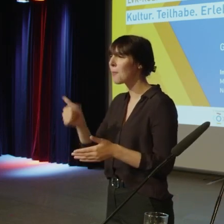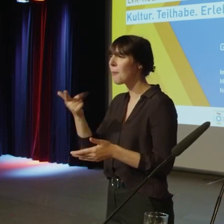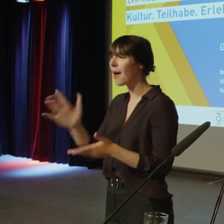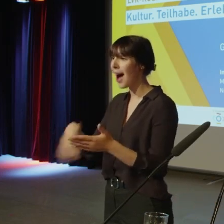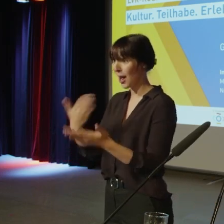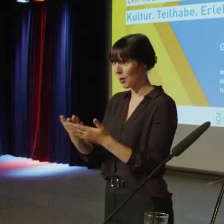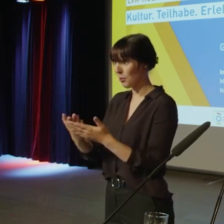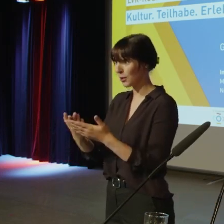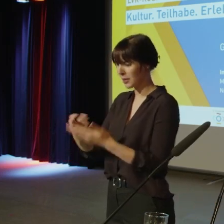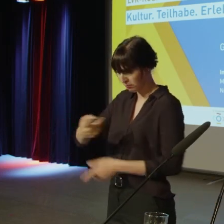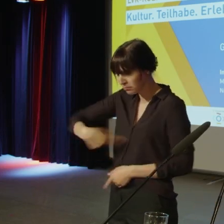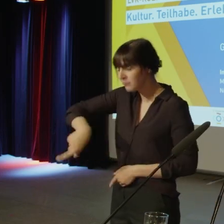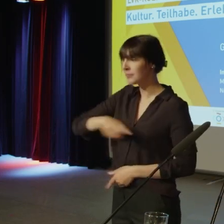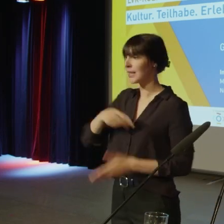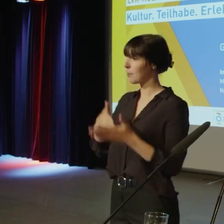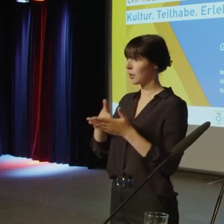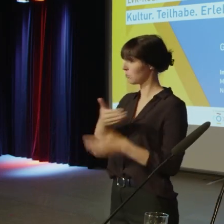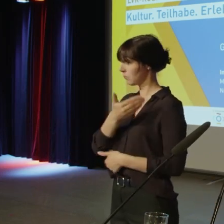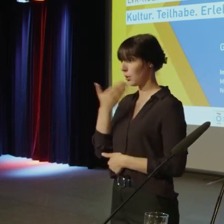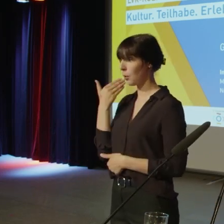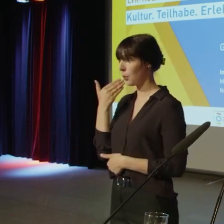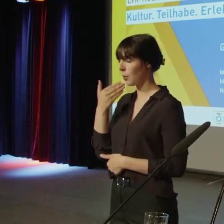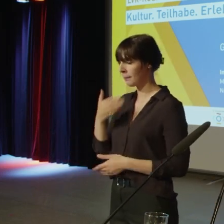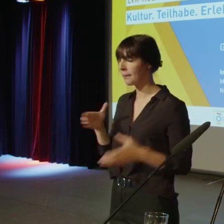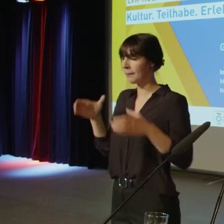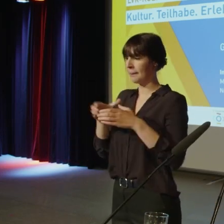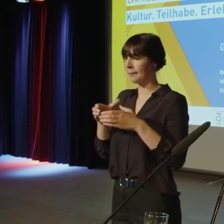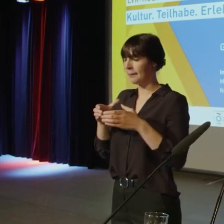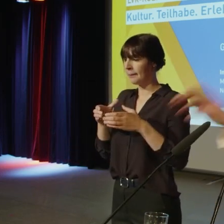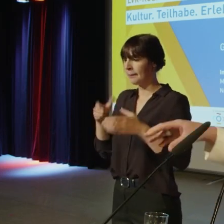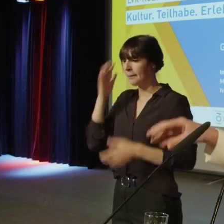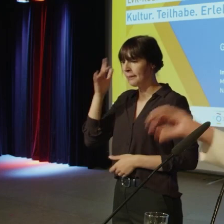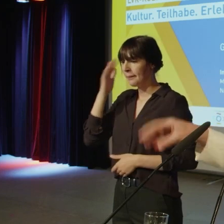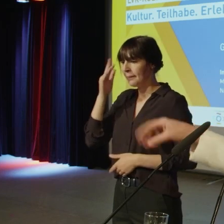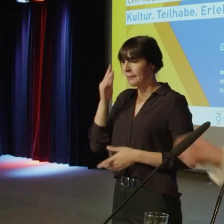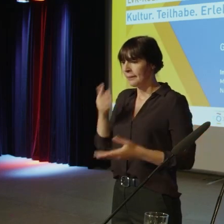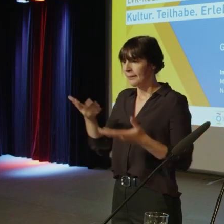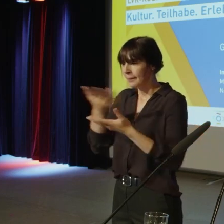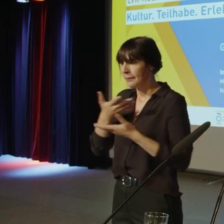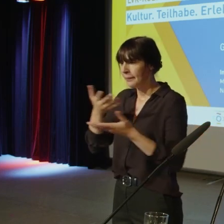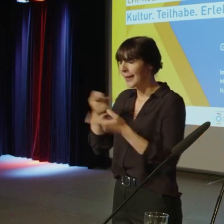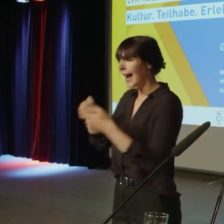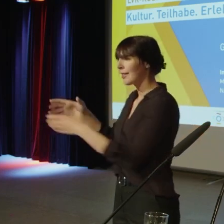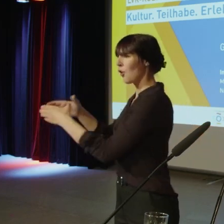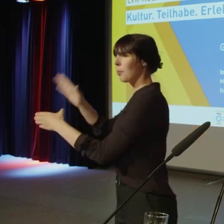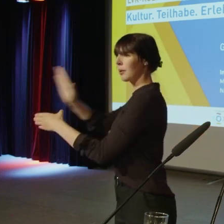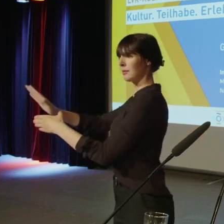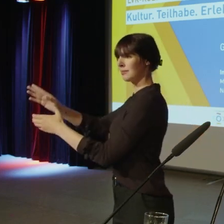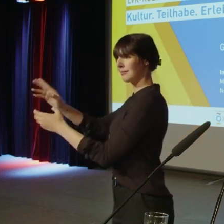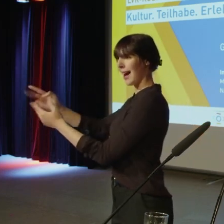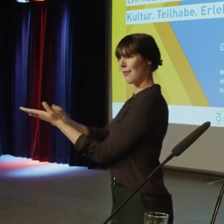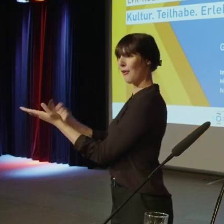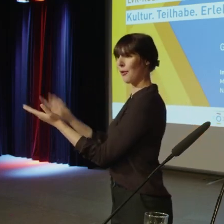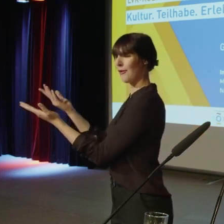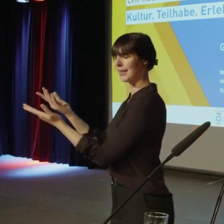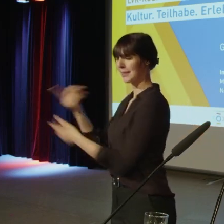dass wir selbst in einem Raum gesessen haben und uns Gedanken darüber gemacht haben, was eine andere Gruppe wohl vielleicht gut finden würde. Das